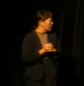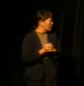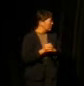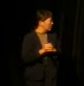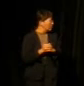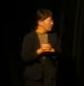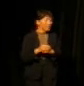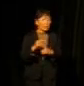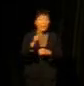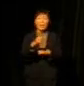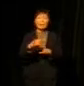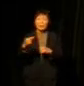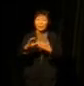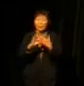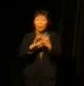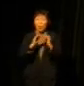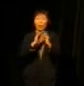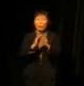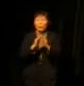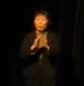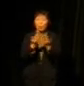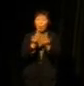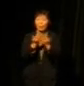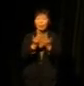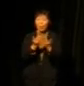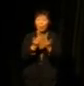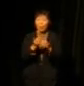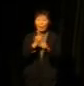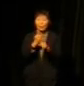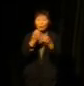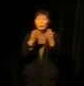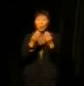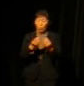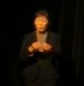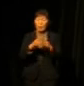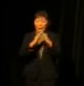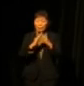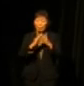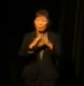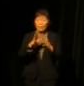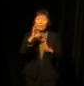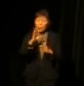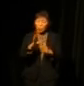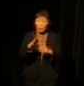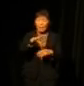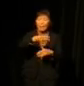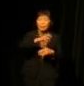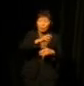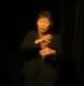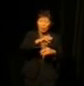1階建ての仮設の校舎が完成したので、これはトイレとか水道は外でした